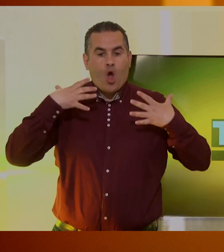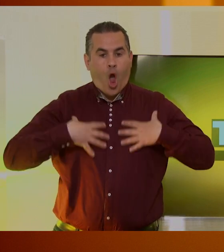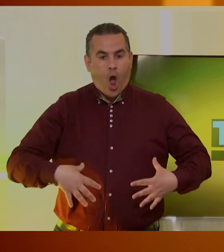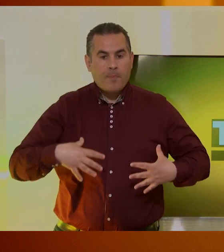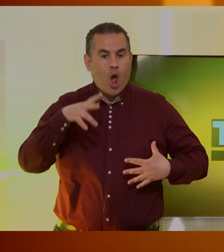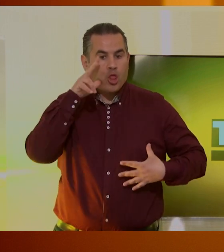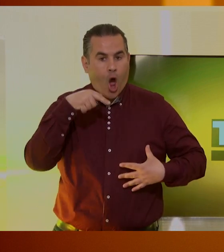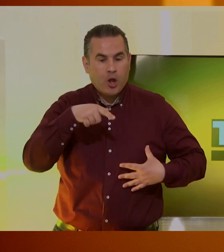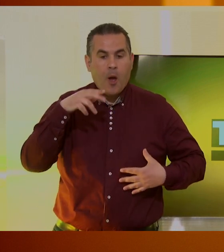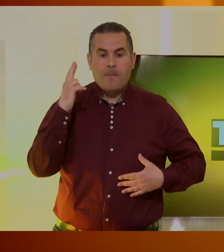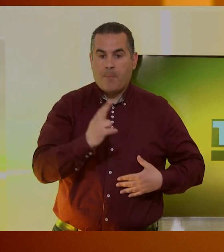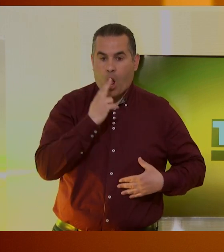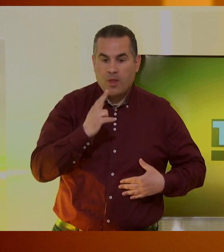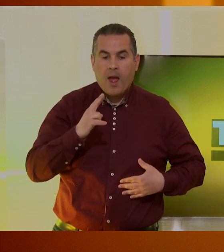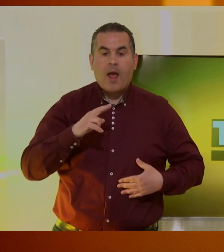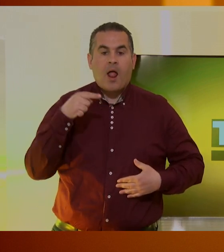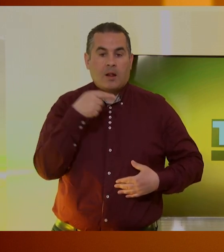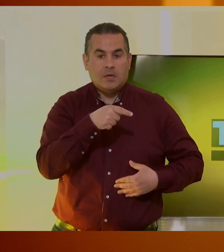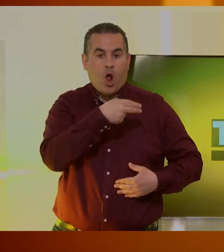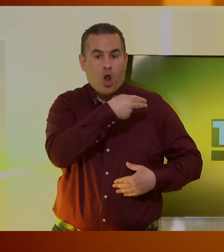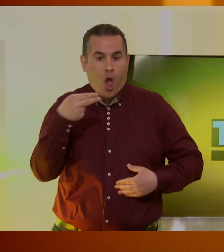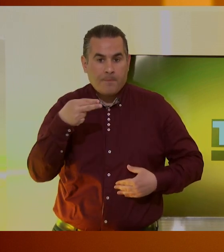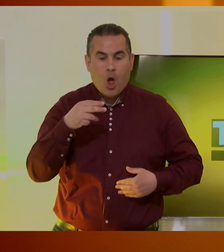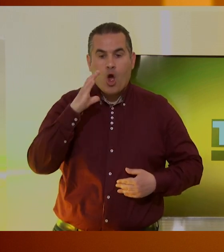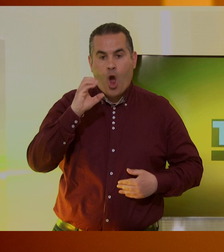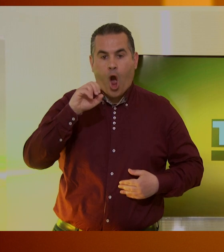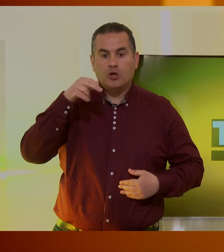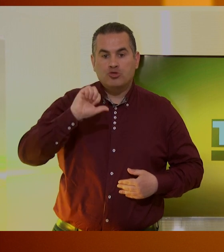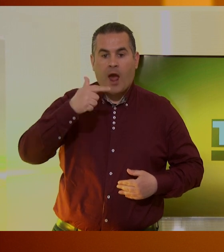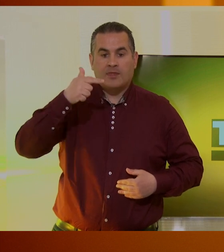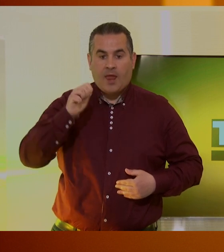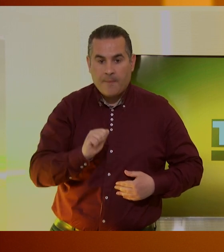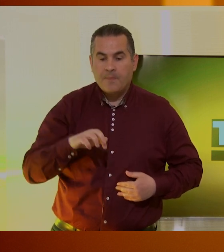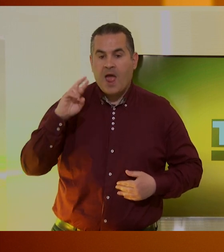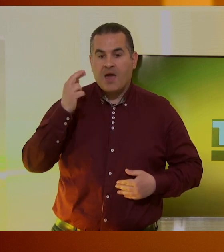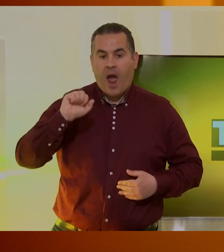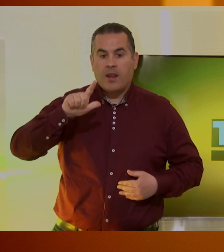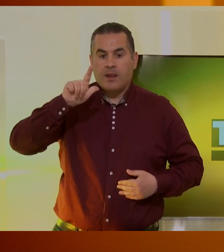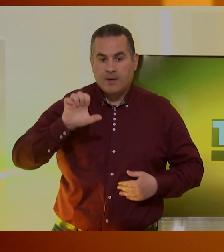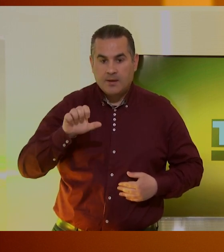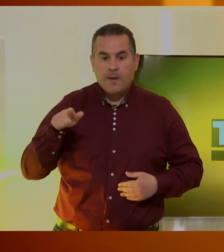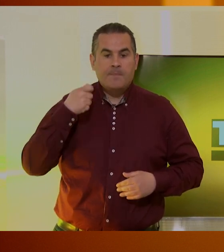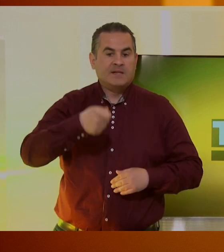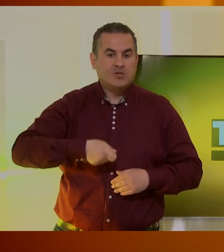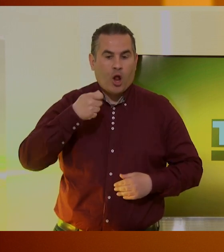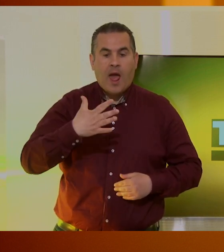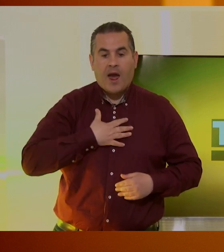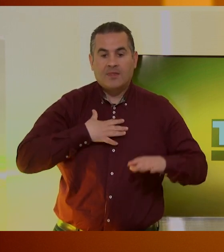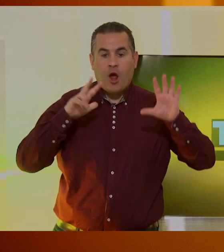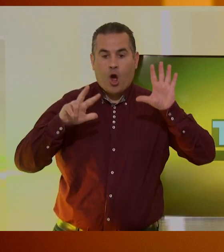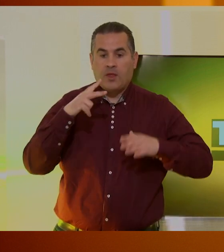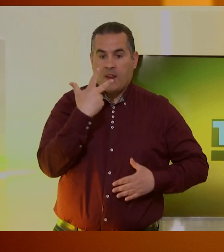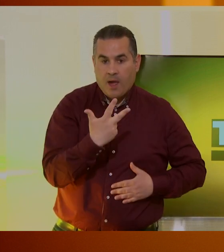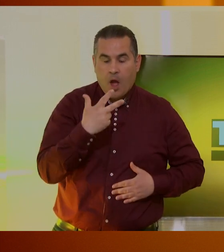il corpo senza vita di Concetta reale la pensionata 83enne originaria di Castrovillari in provincia di Cosenza residente a zelf Riu